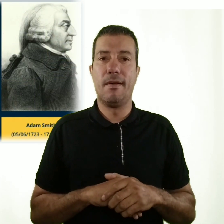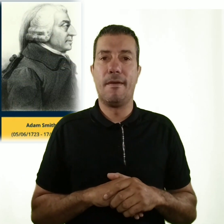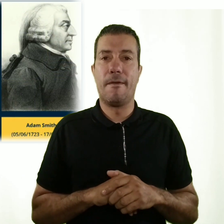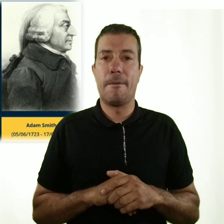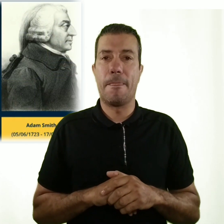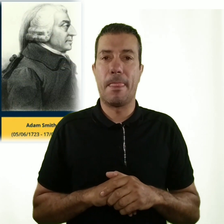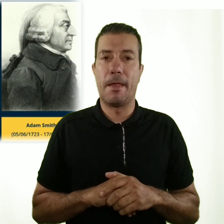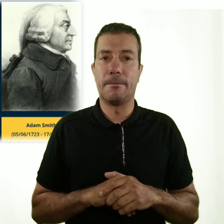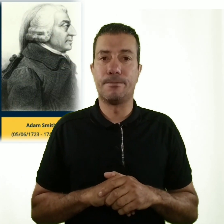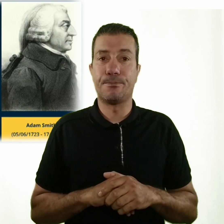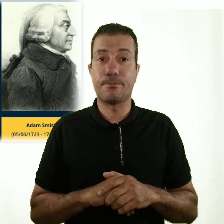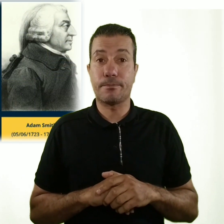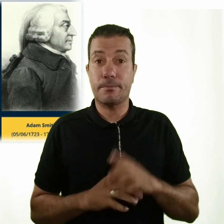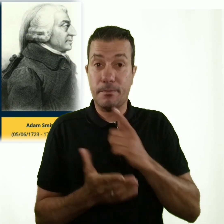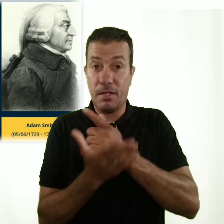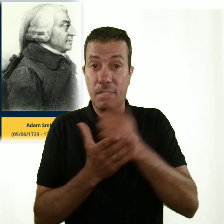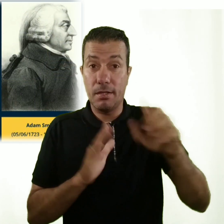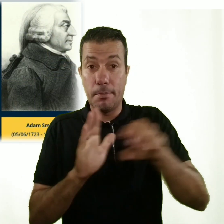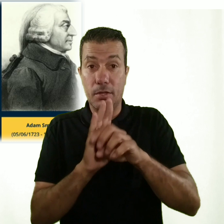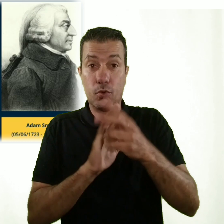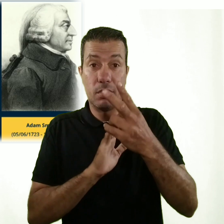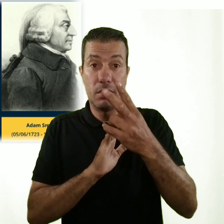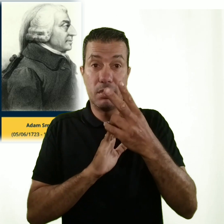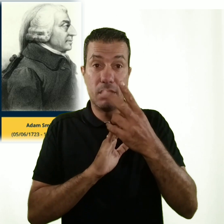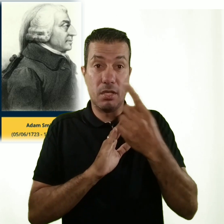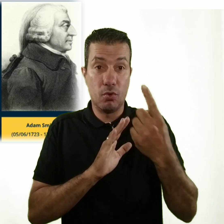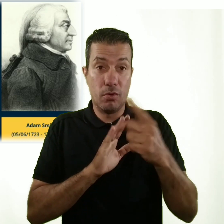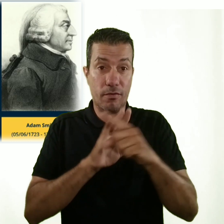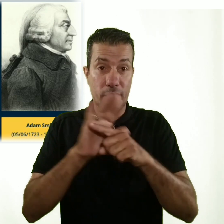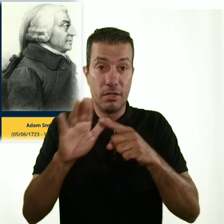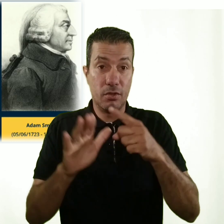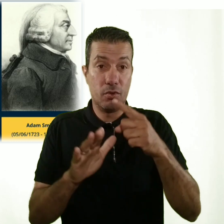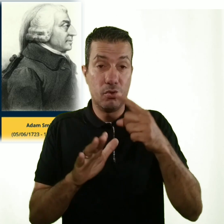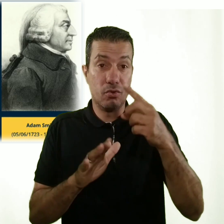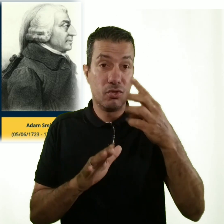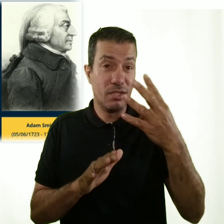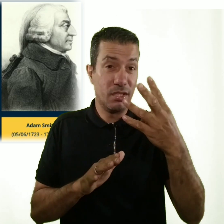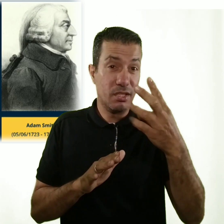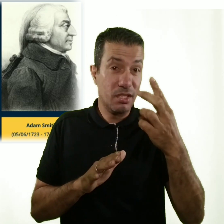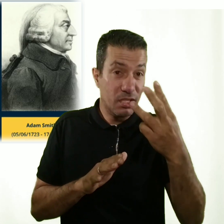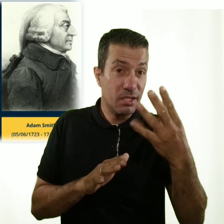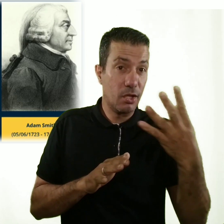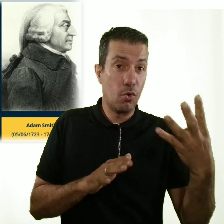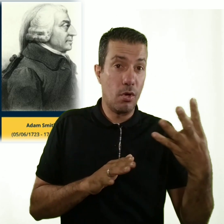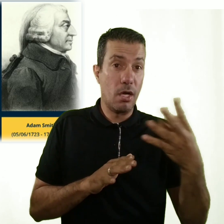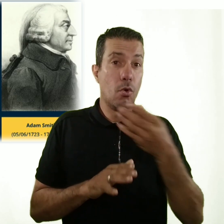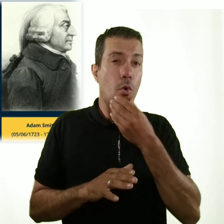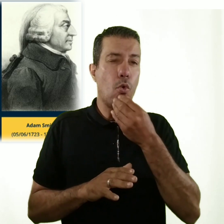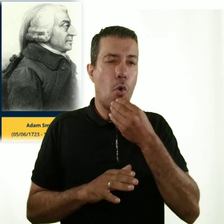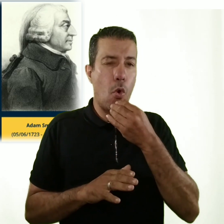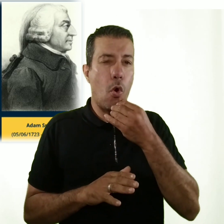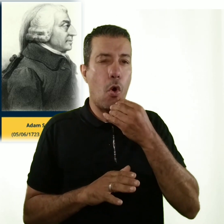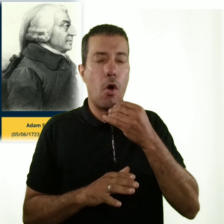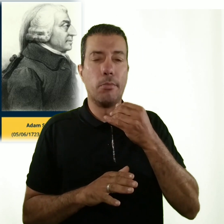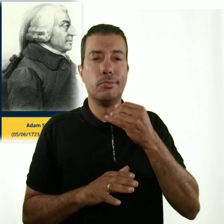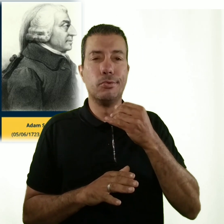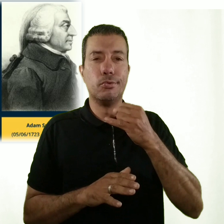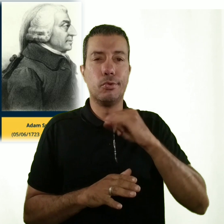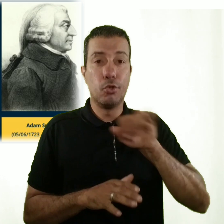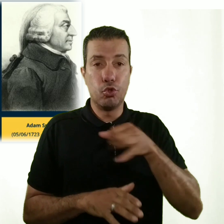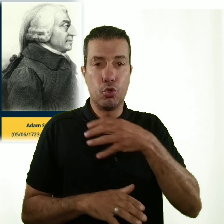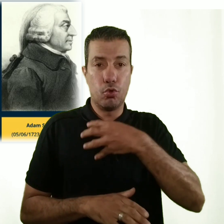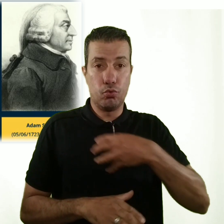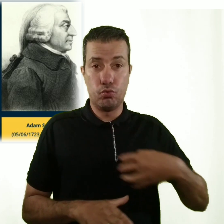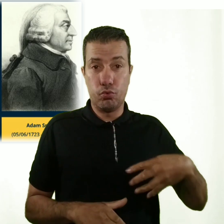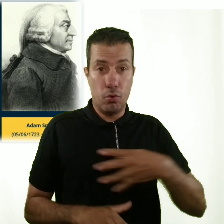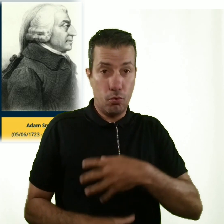Em Gênesis 41, 34 tem uma história que a gente conhece. Um rapaz chamado José estava lá numa terra estrangeira e ficaram sabendo